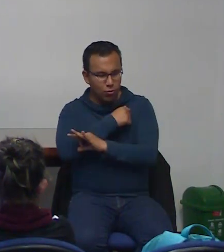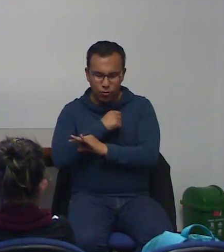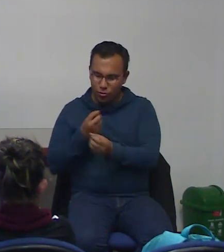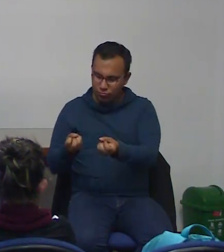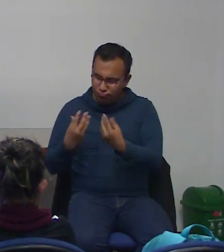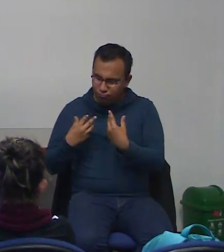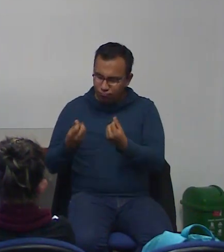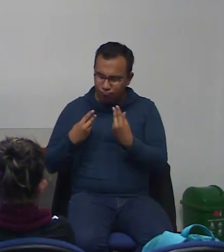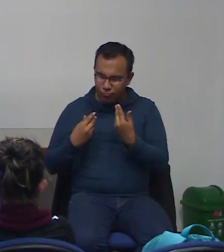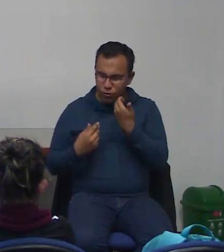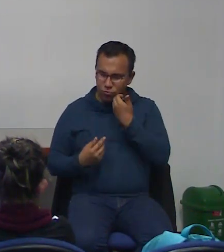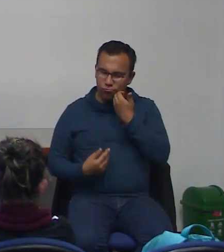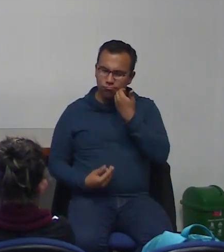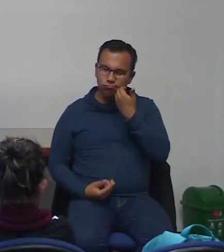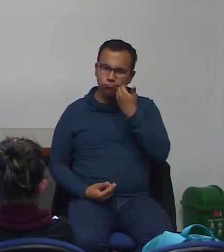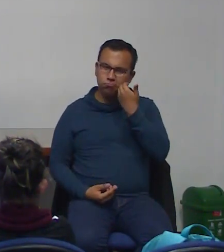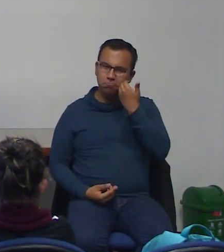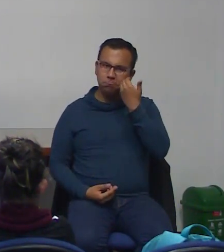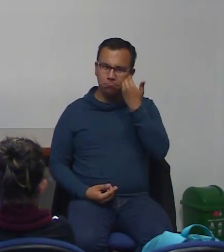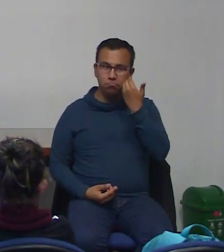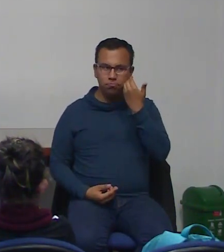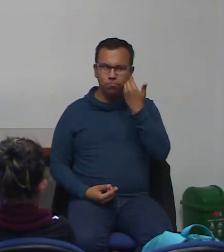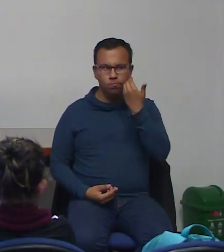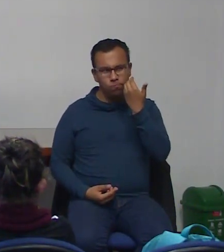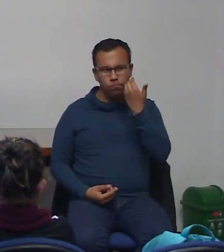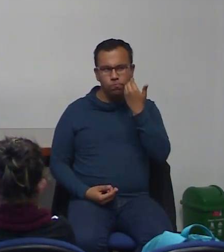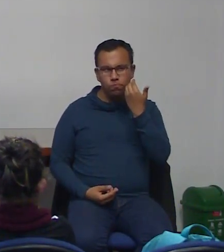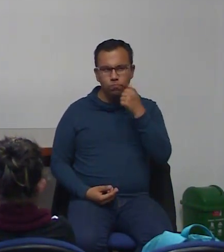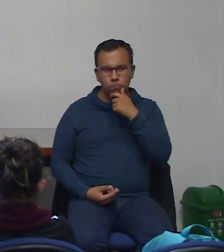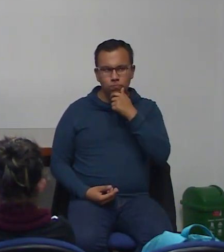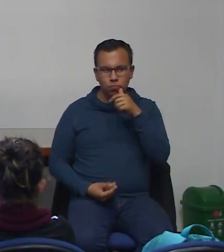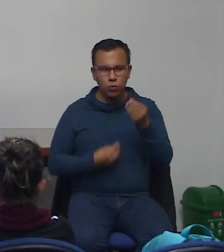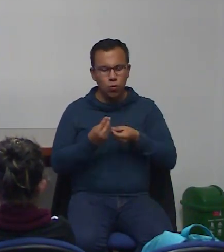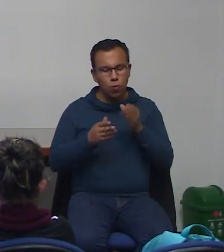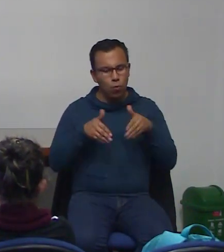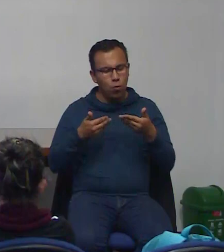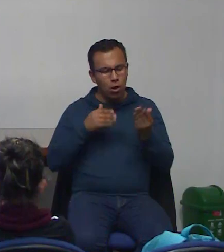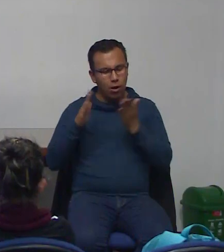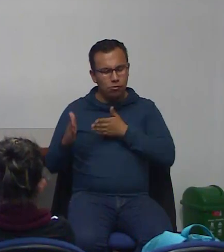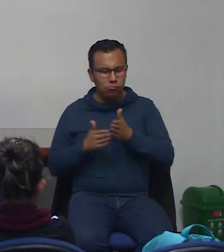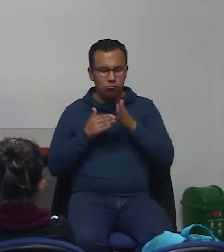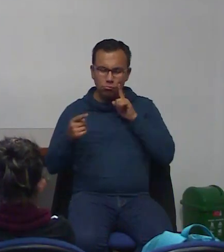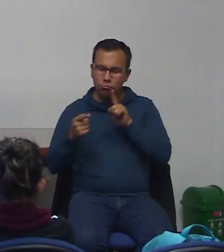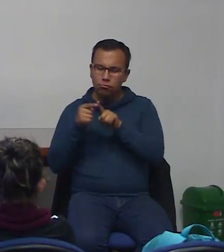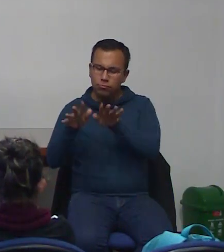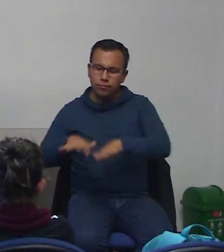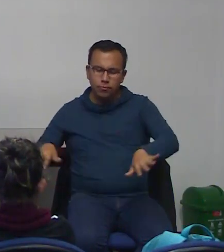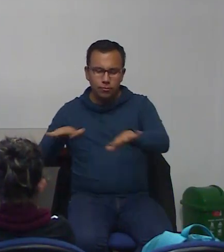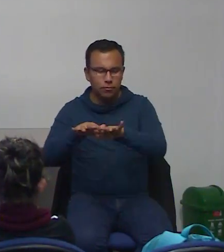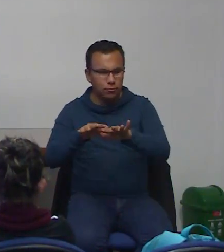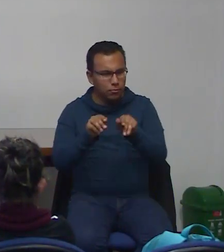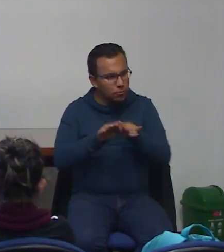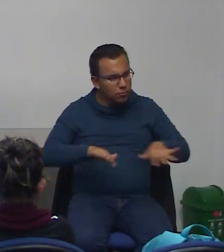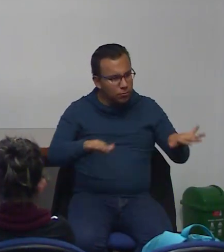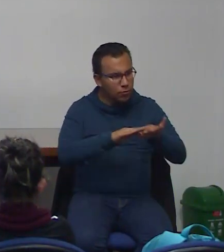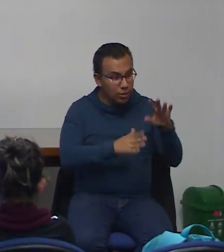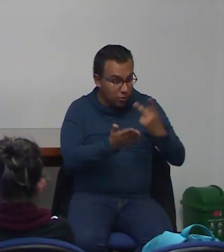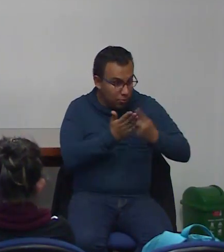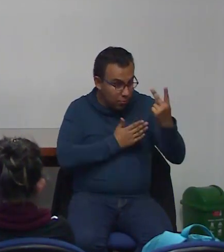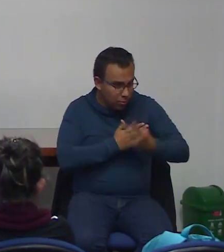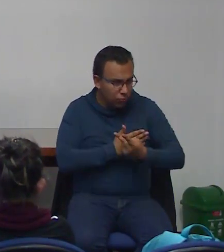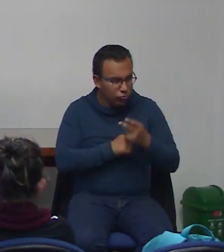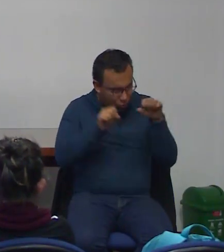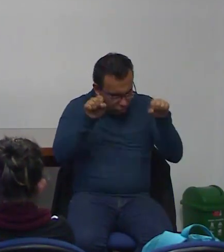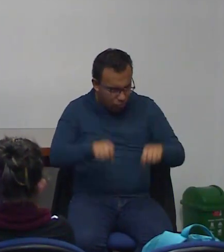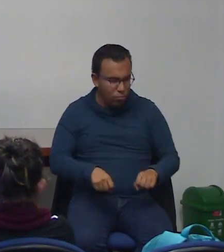a uno y va dándole a uno como el sentido de bueno cómo logro organizar un espacio algo un proyecto en